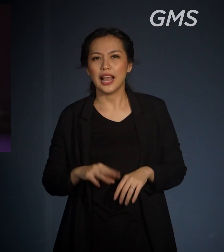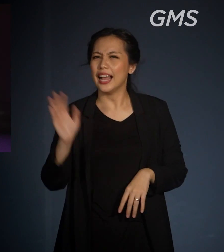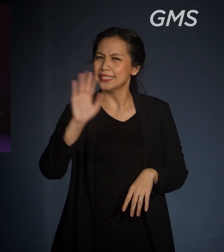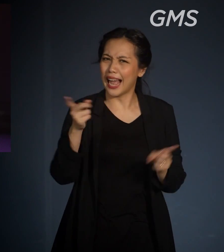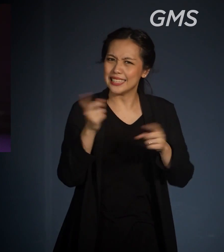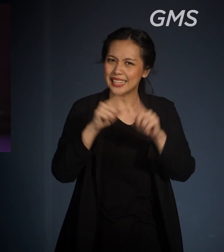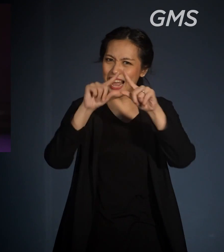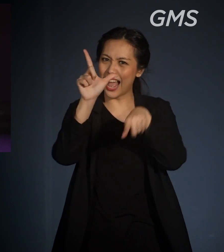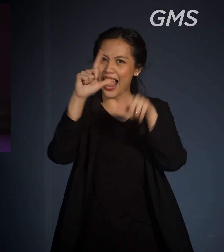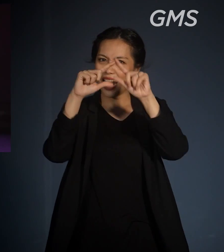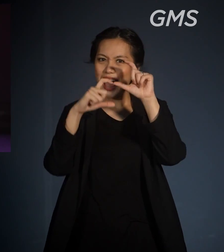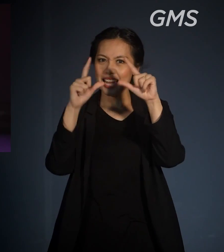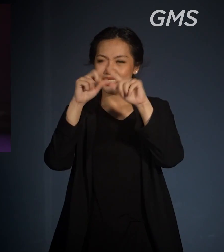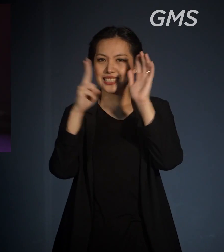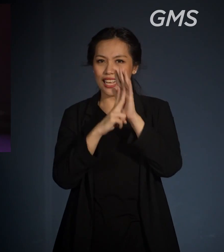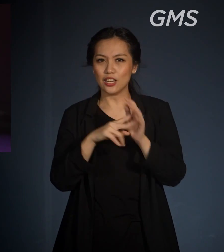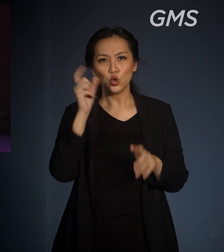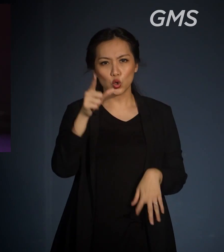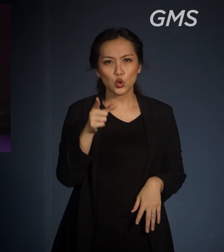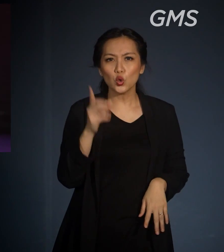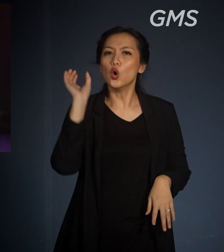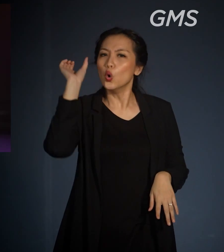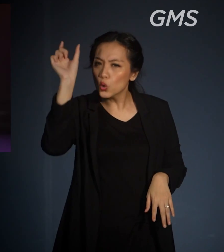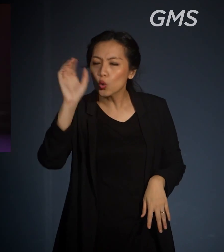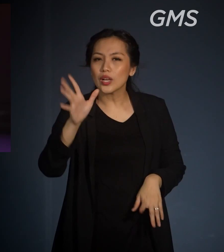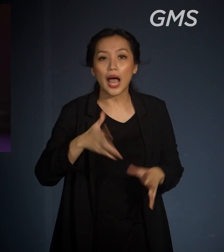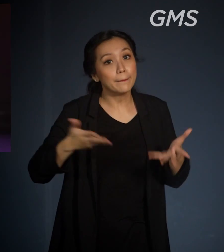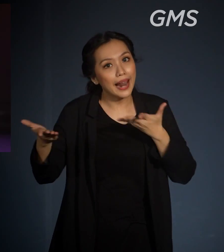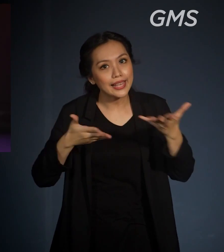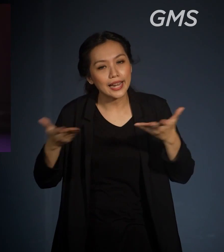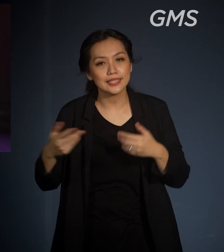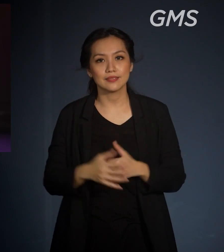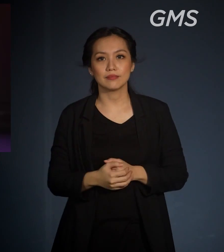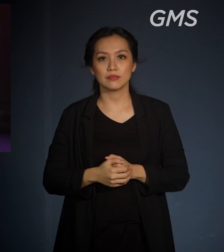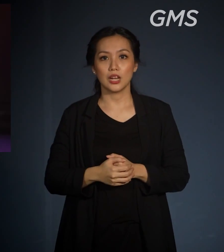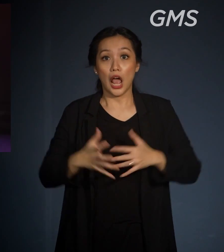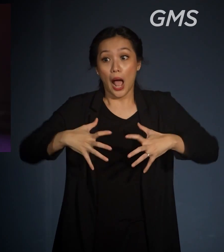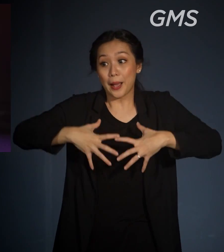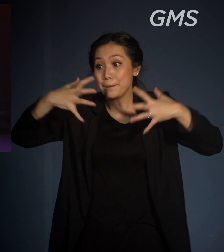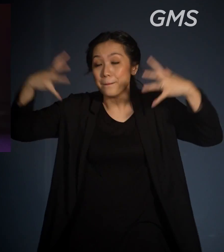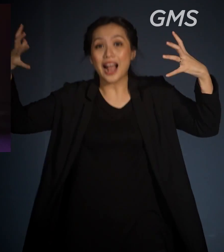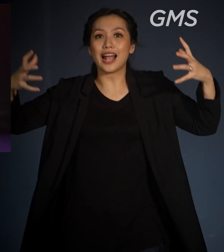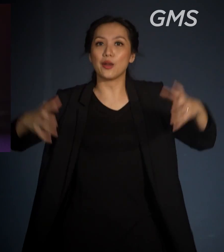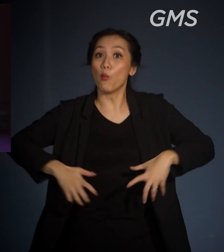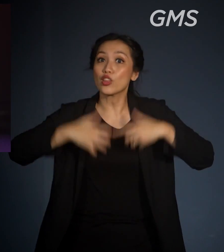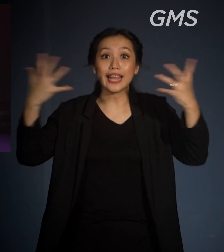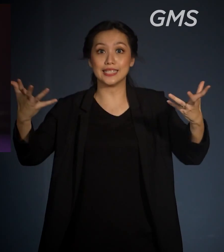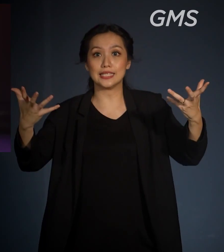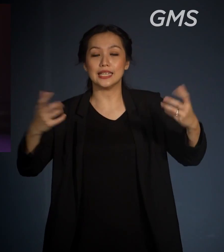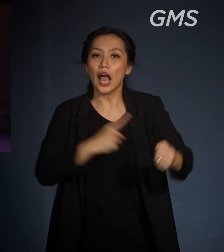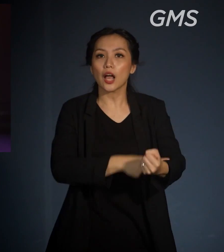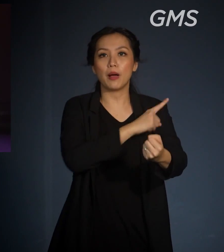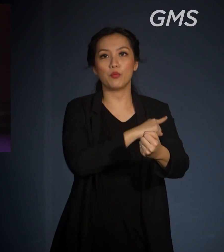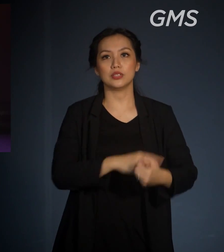untuk Anda tidak melayani. Tuhan ingin stretch Anda, kembangkan kapasitas Anda. Saudara, kelola waktu